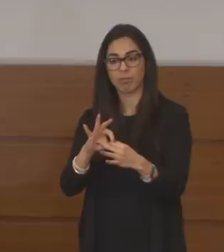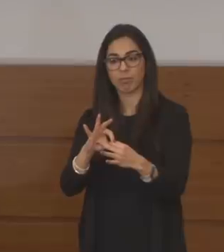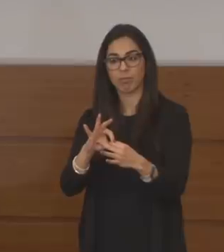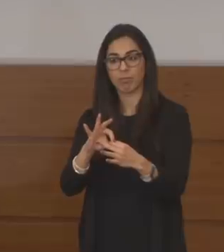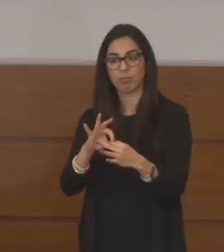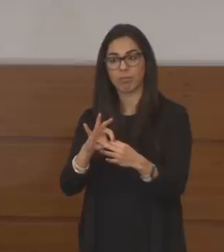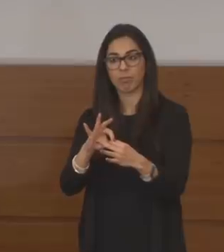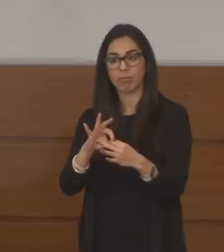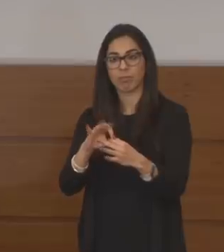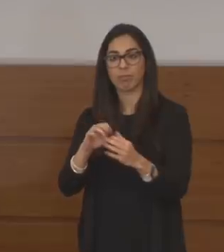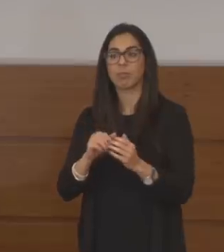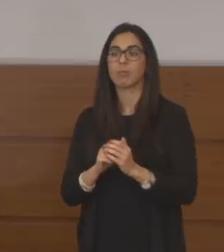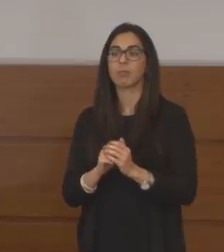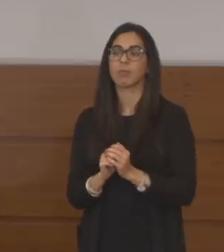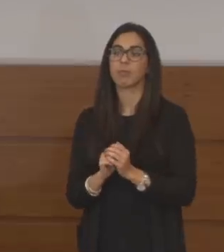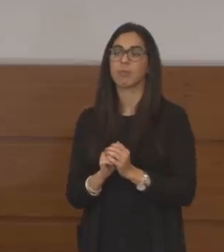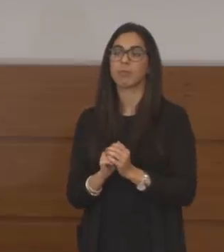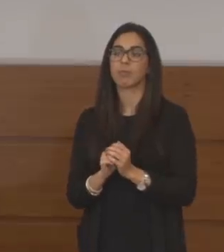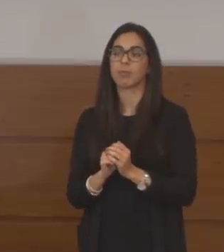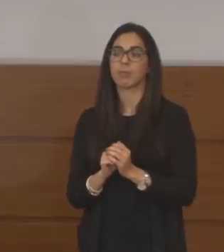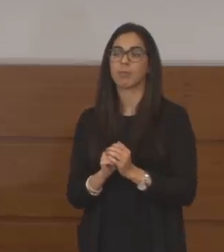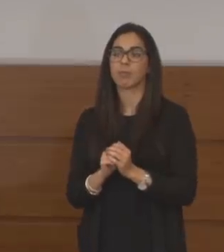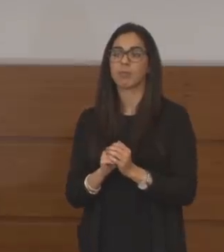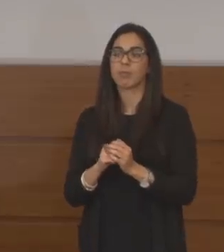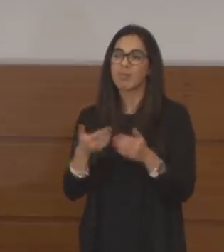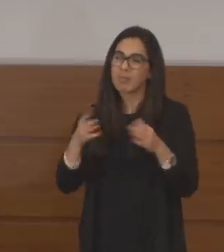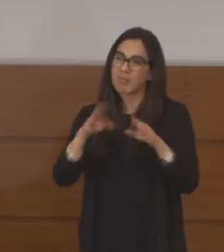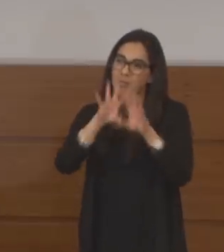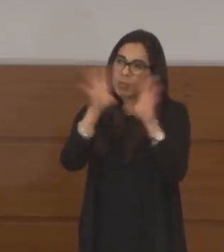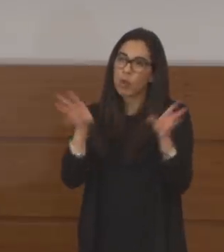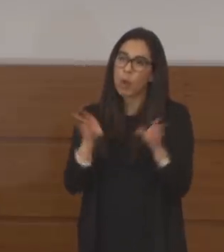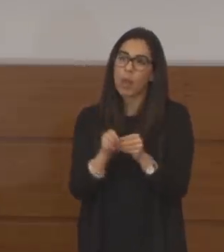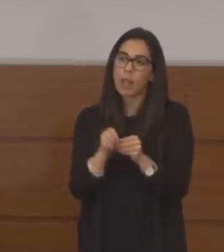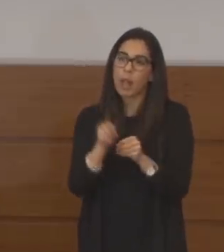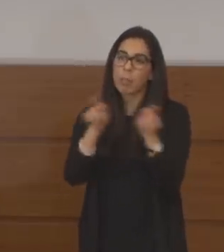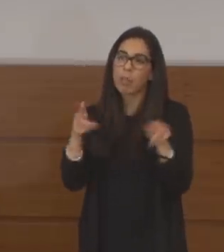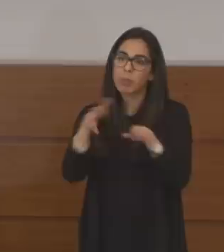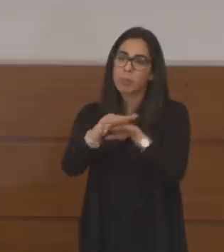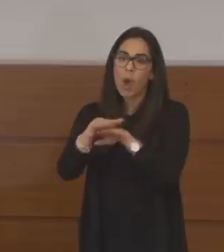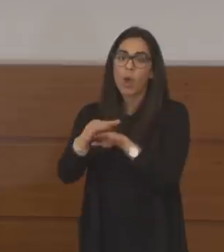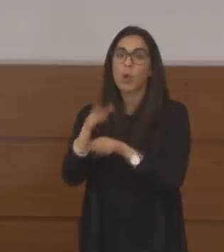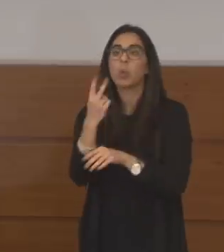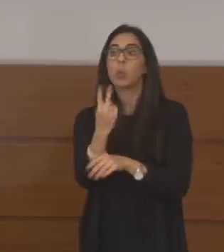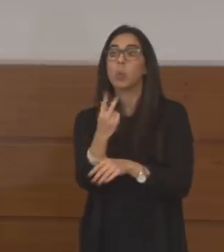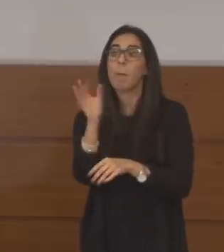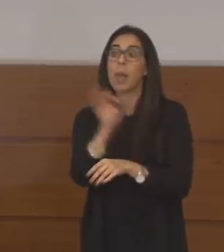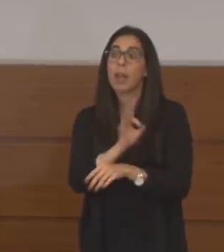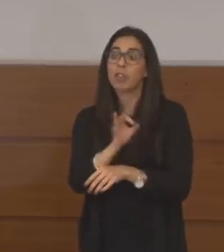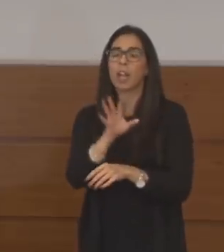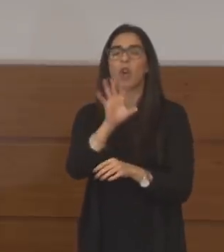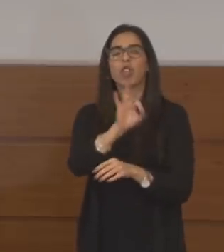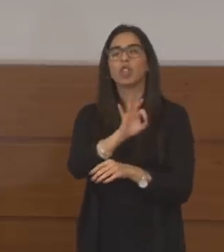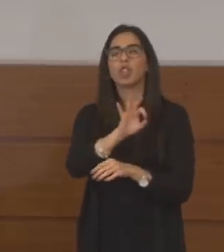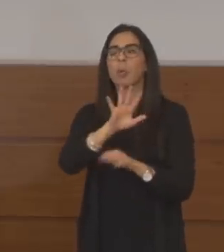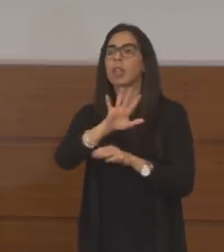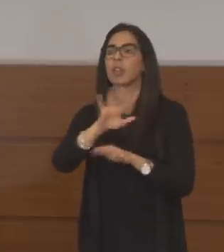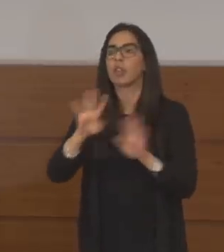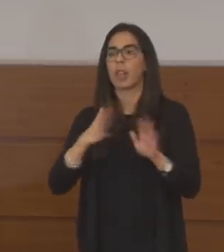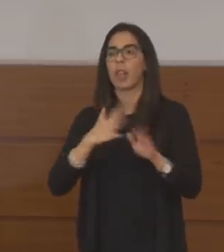il 2 per cento dei deceduti è nella fascia di età tra 50 59 anni il